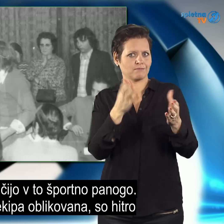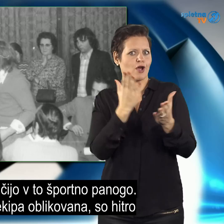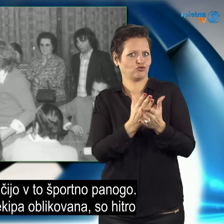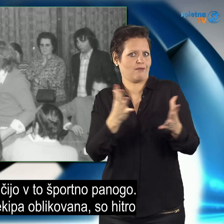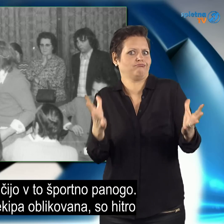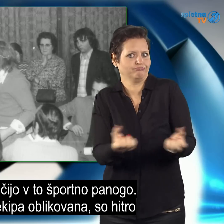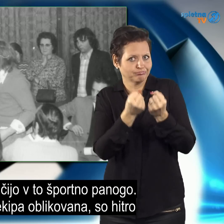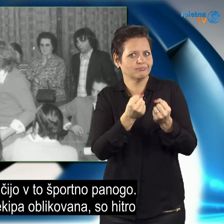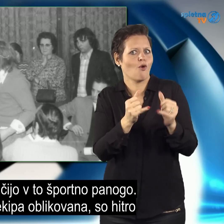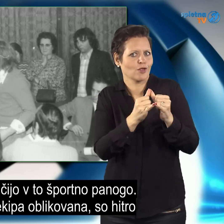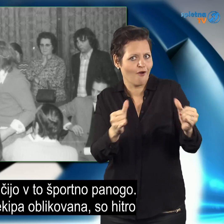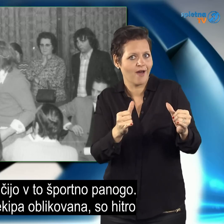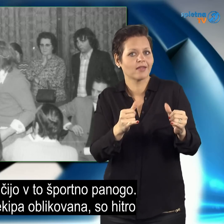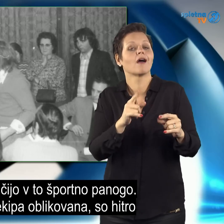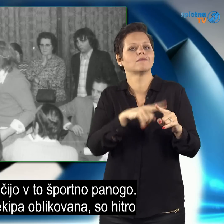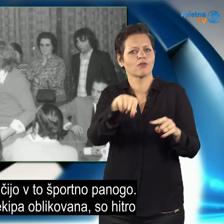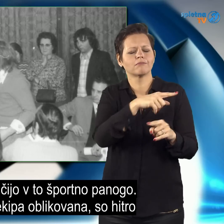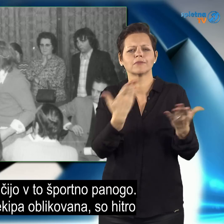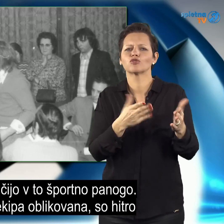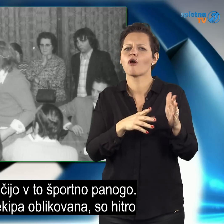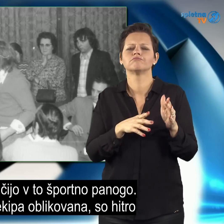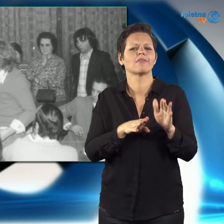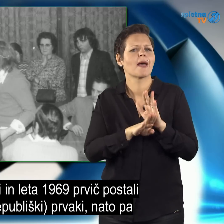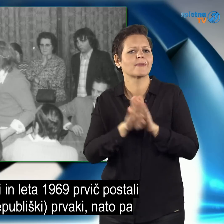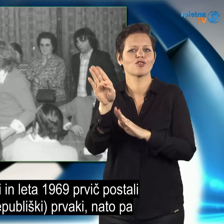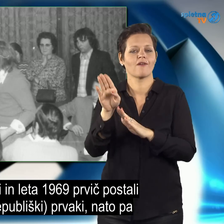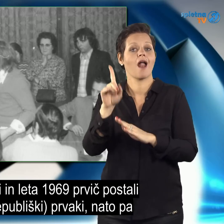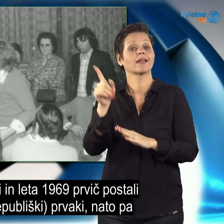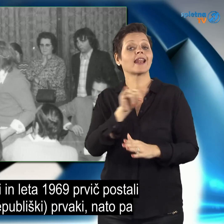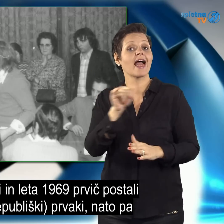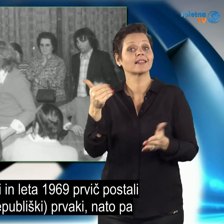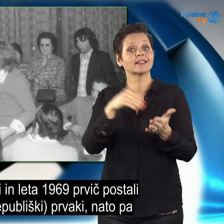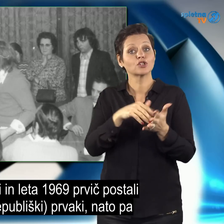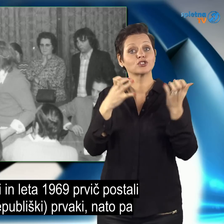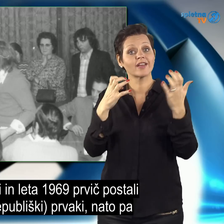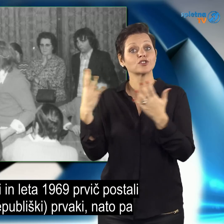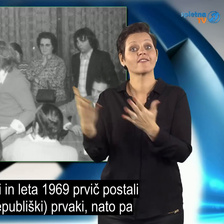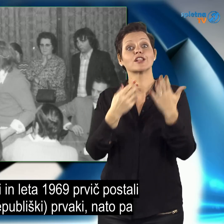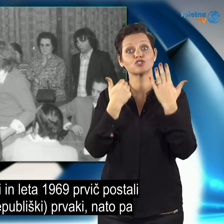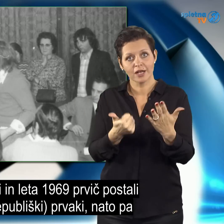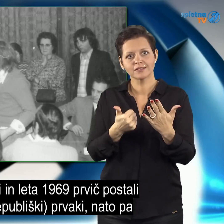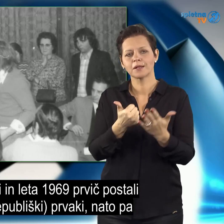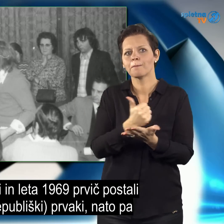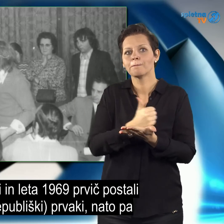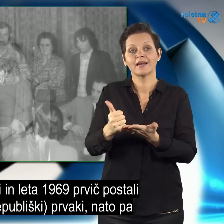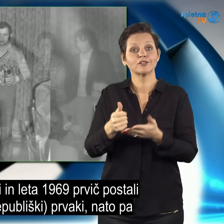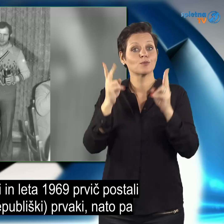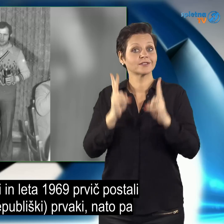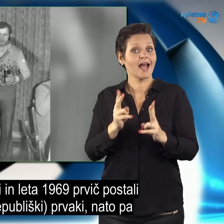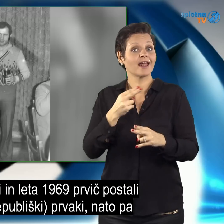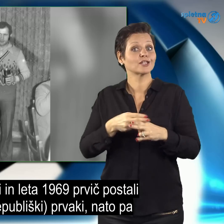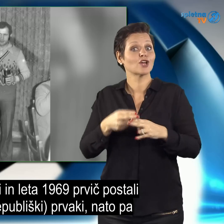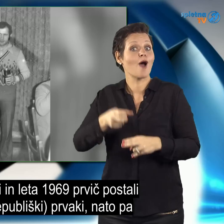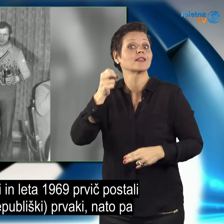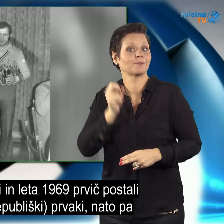Ko je bila ekipa oblikovana, so hitro napredovali in leta 1969 prvič postali državni prvaki,